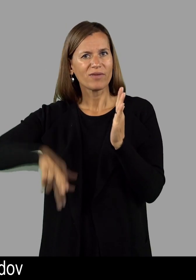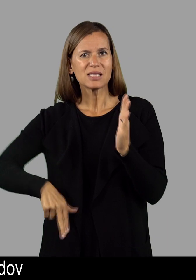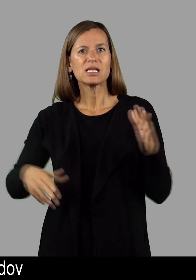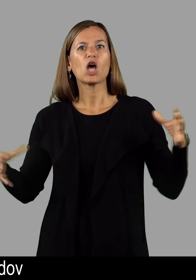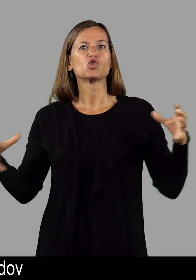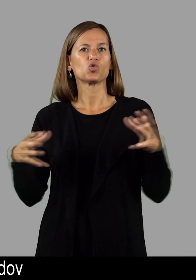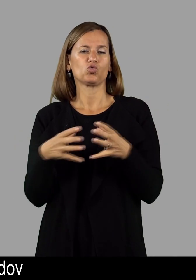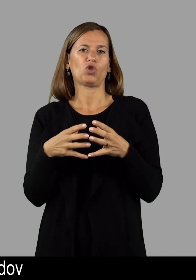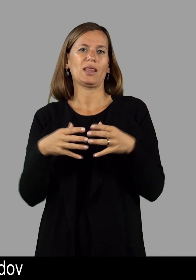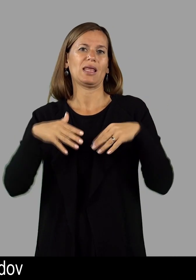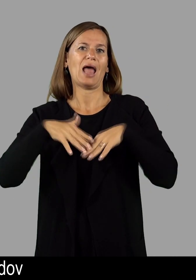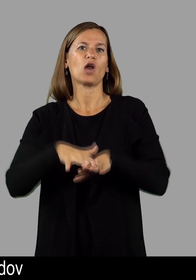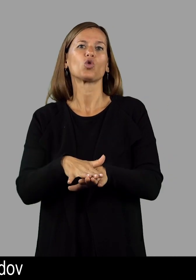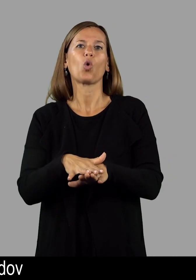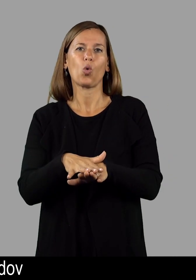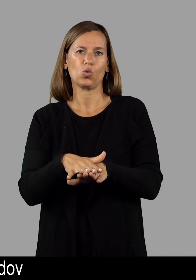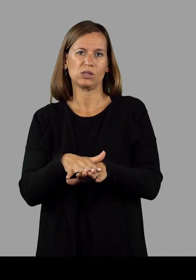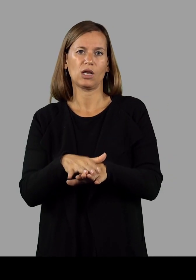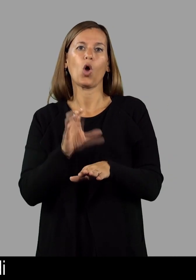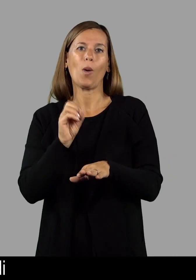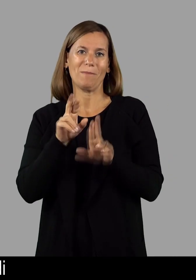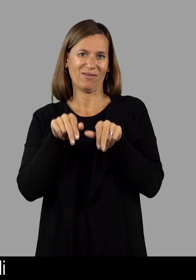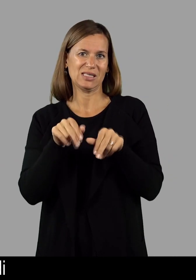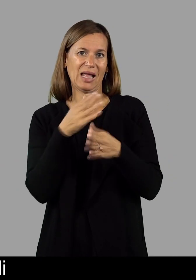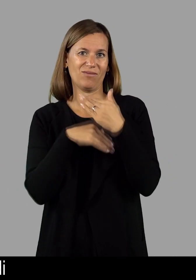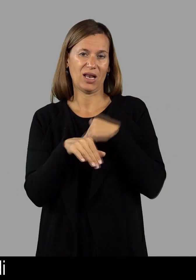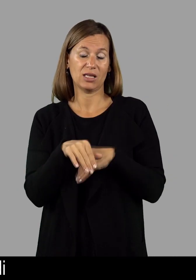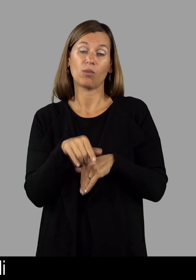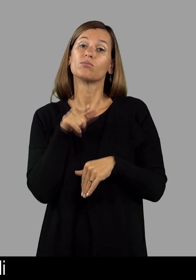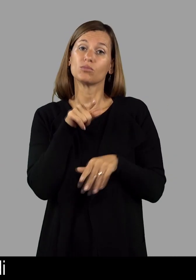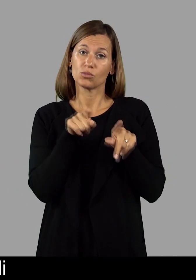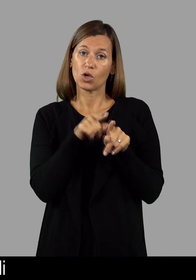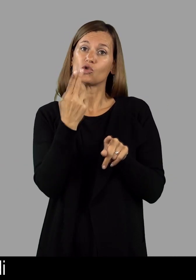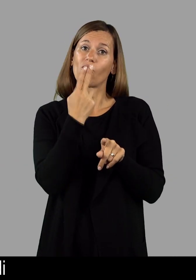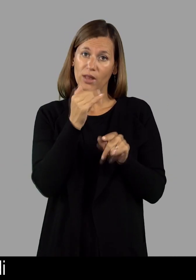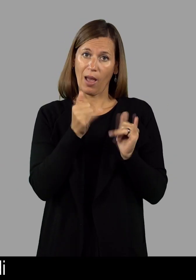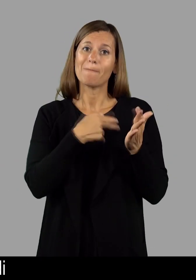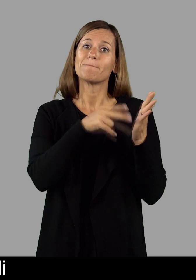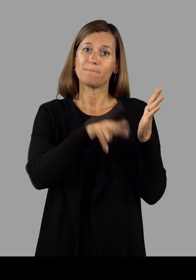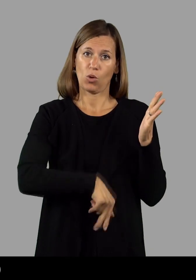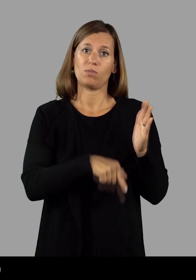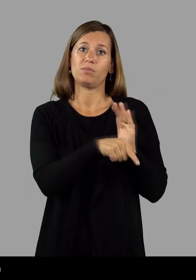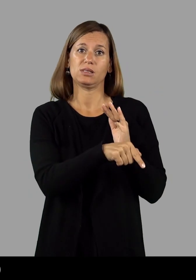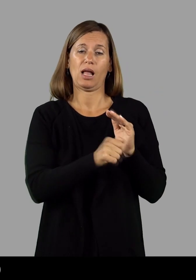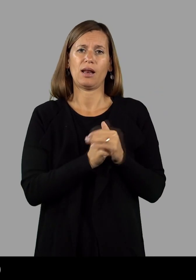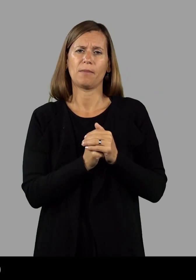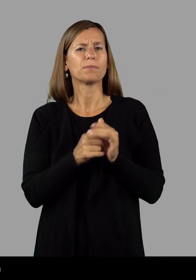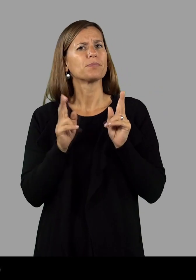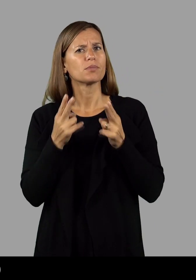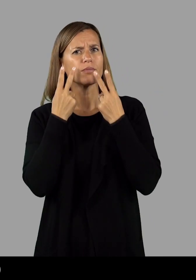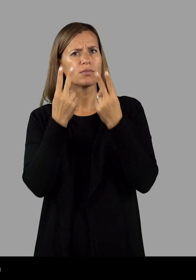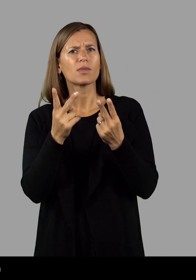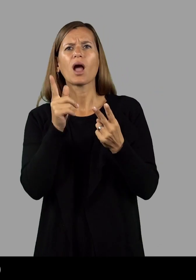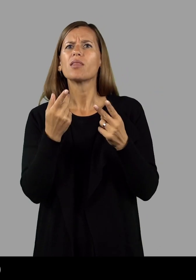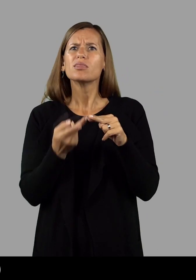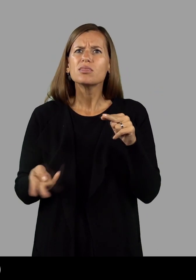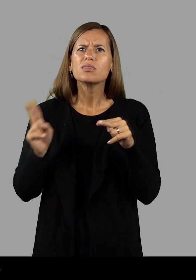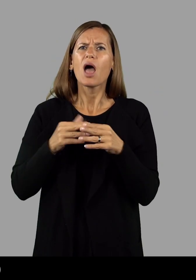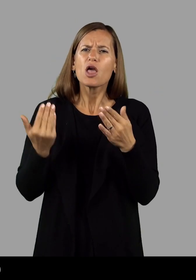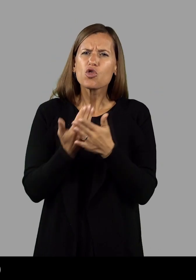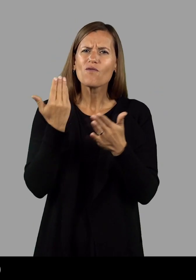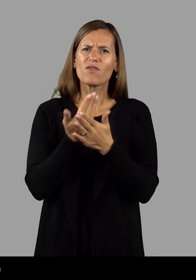Združenih narodov o pravicah invalidov, katerega podpisnik je tudi Slovenija. Poglejmo torej, kateri so